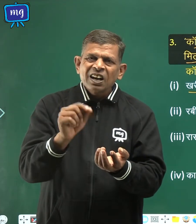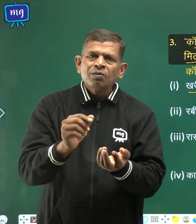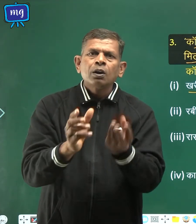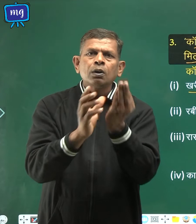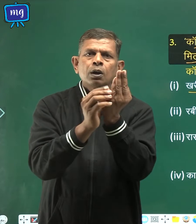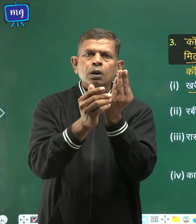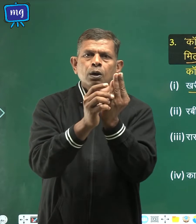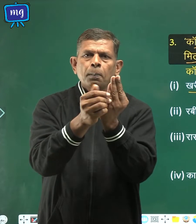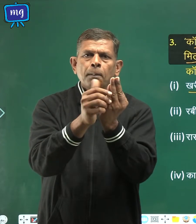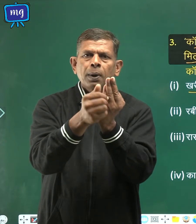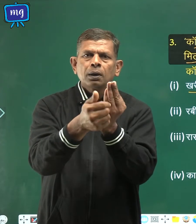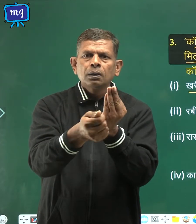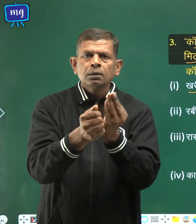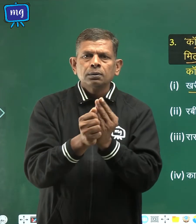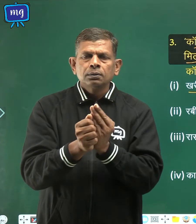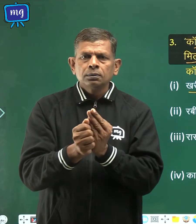मक्का।